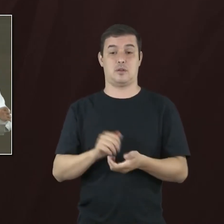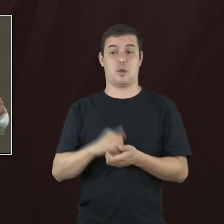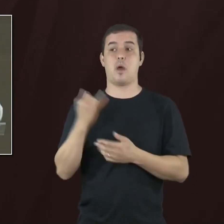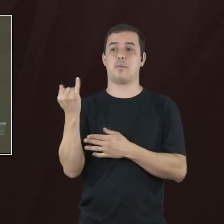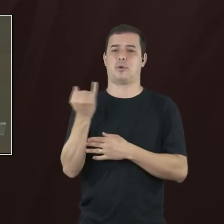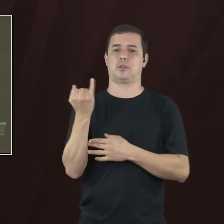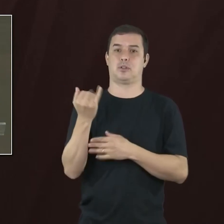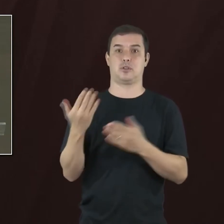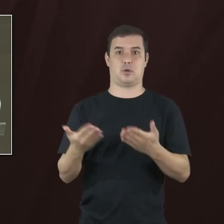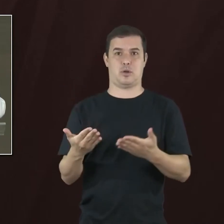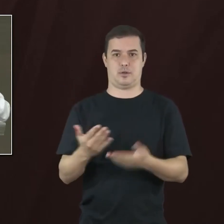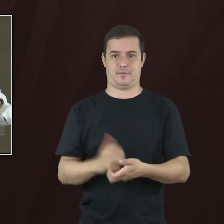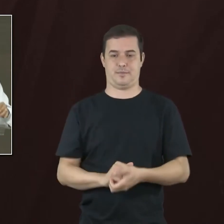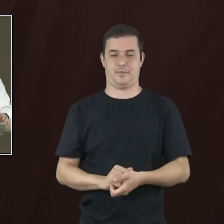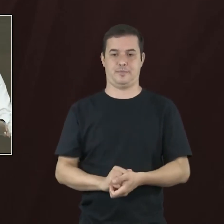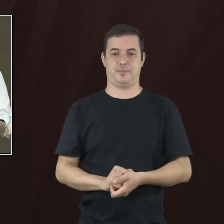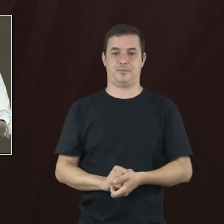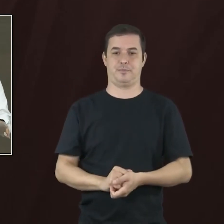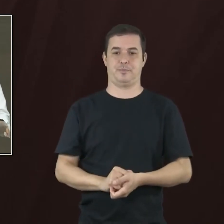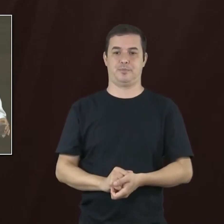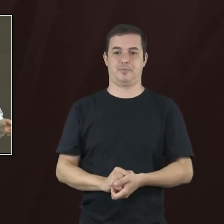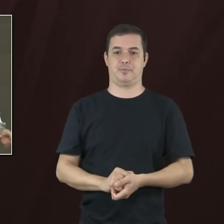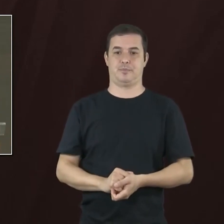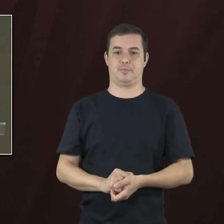Queridos irmãos,